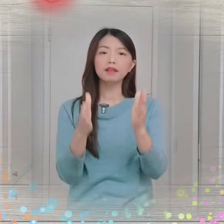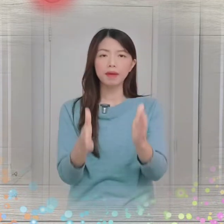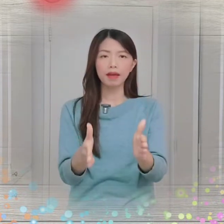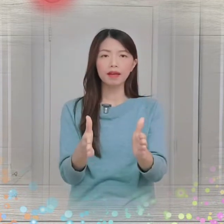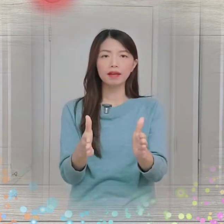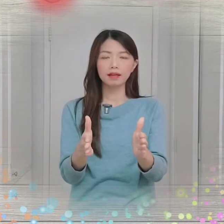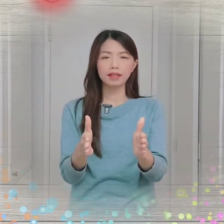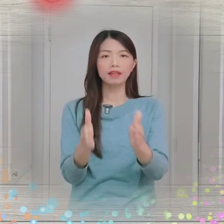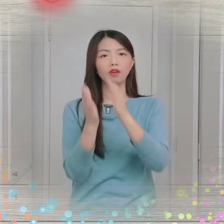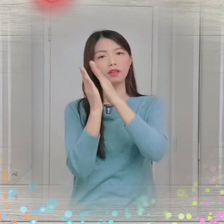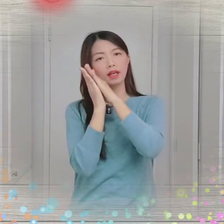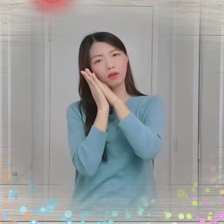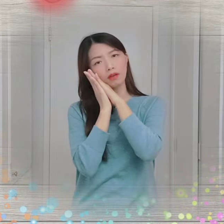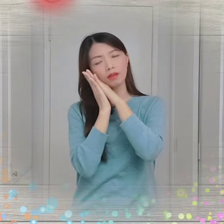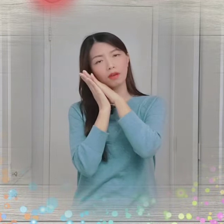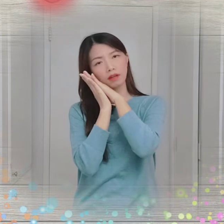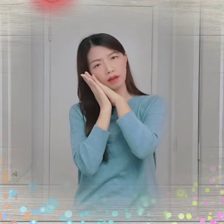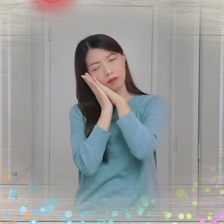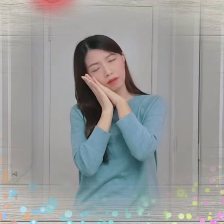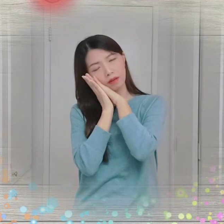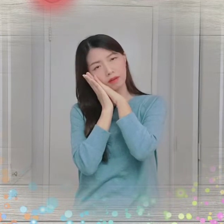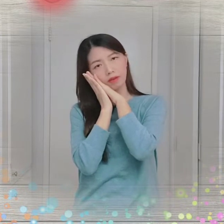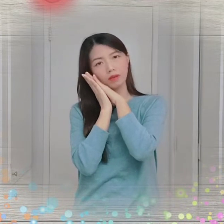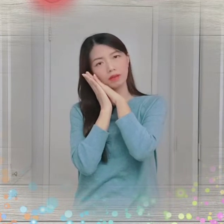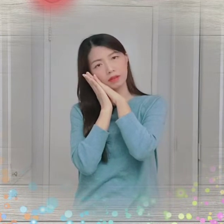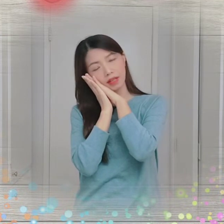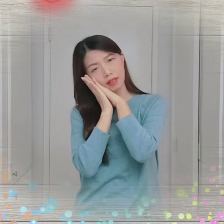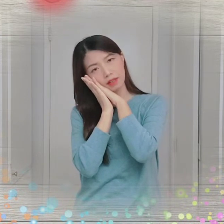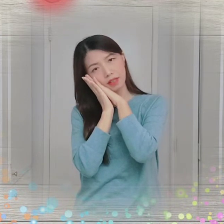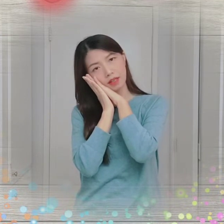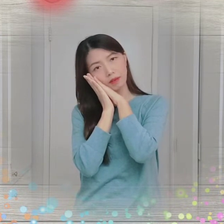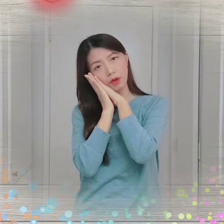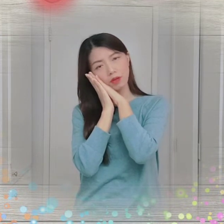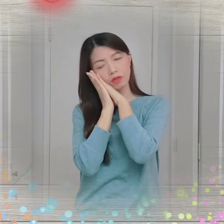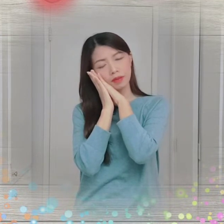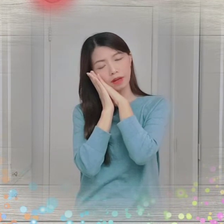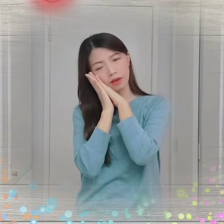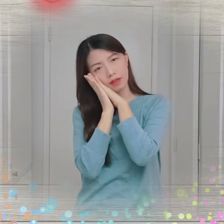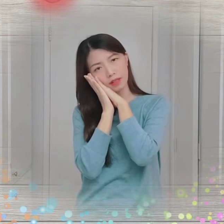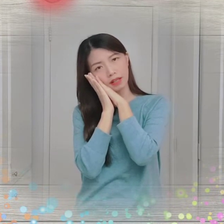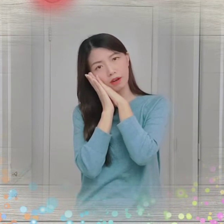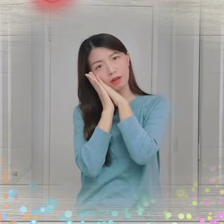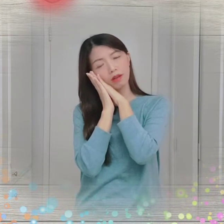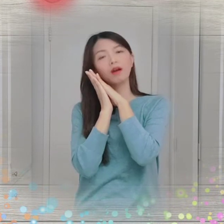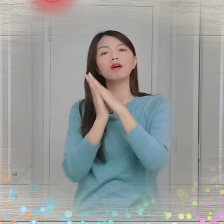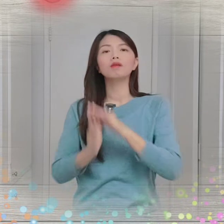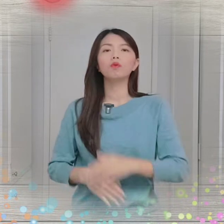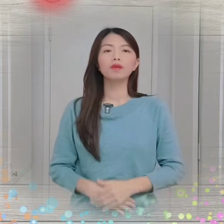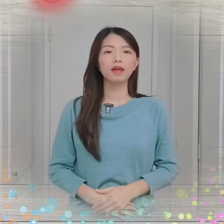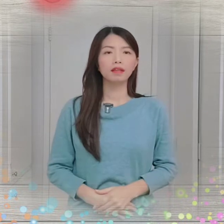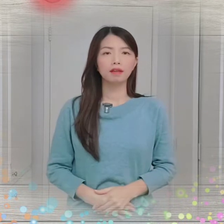틈에 자던 자던은 이렇게 그냥 자듯이 이렇게 표현해주시면 돼요. 자던